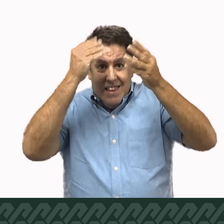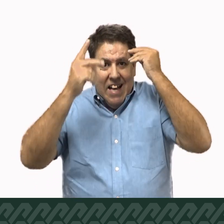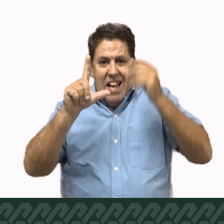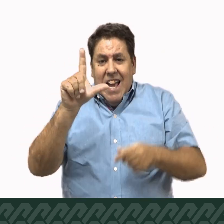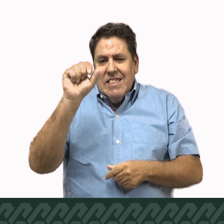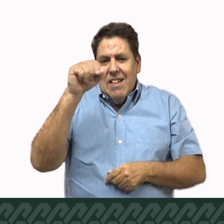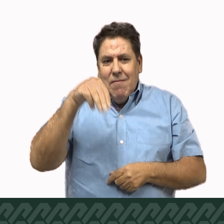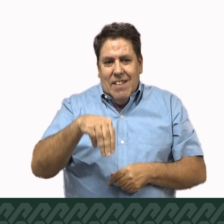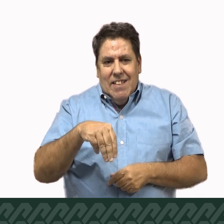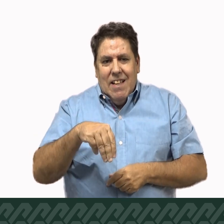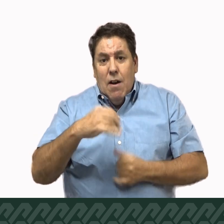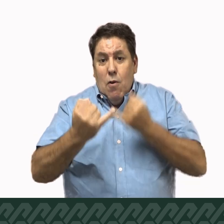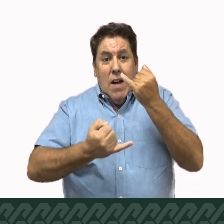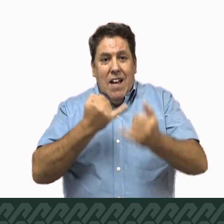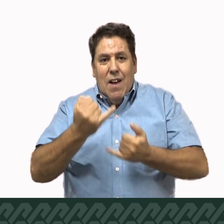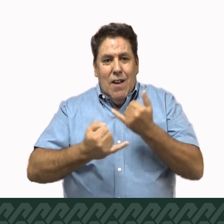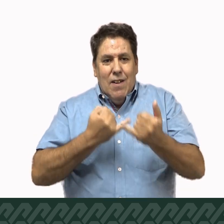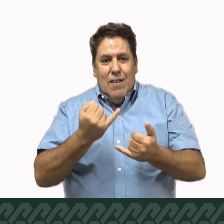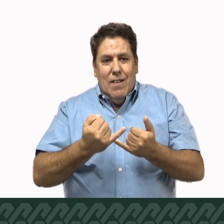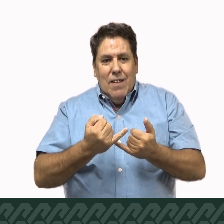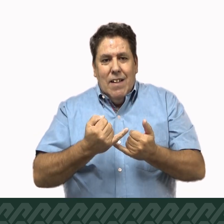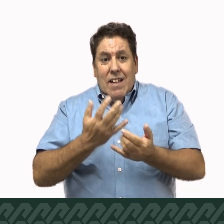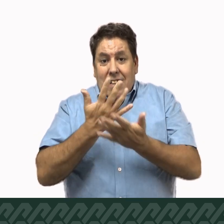faltes e